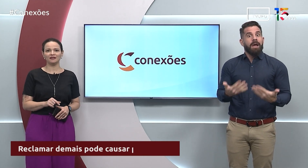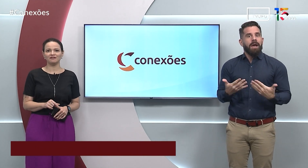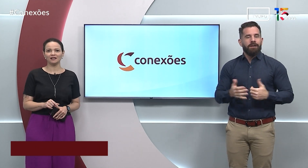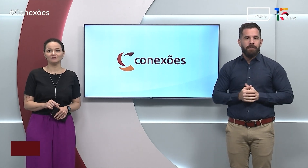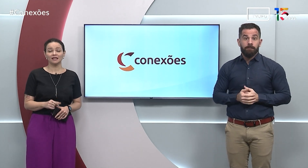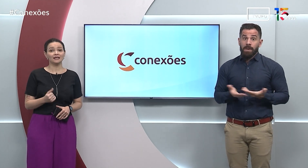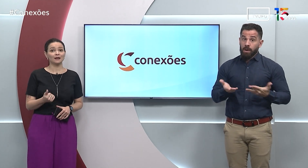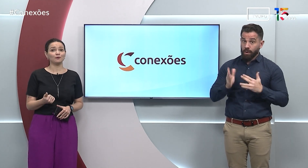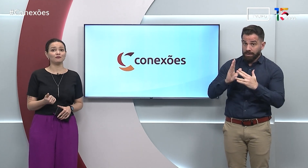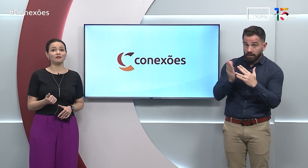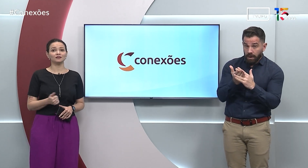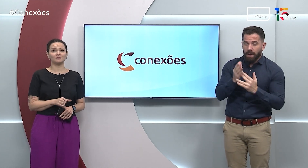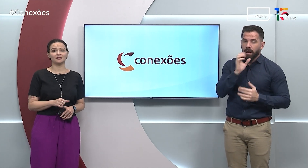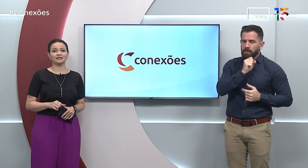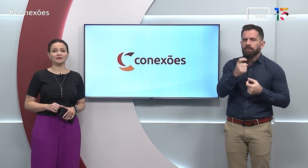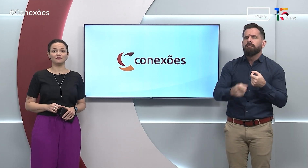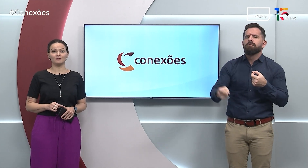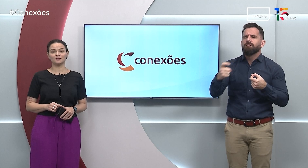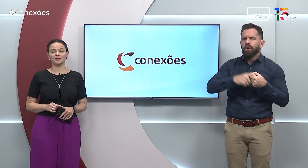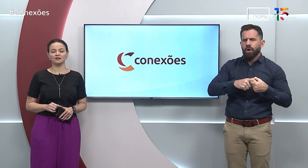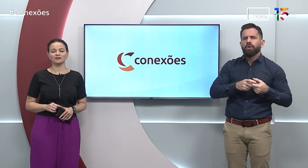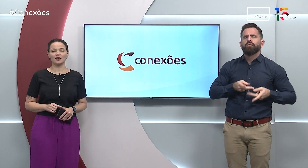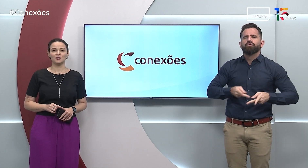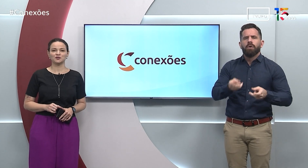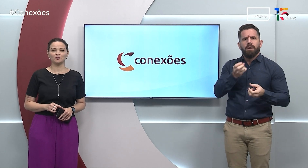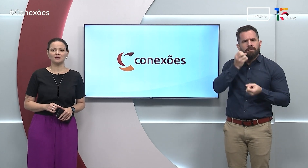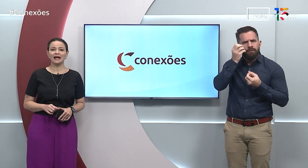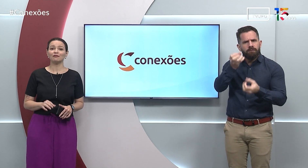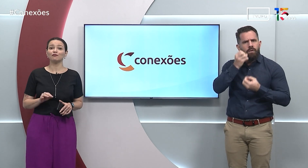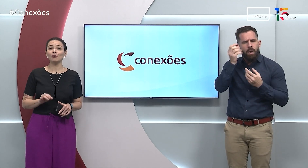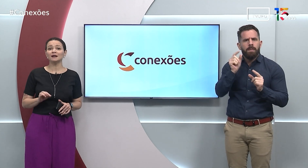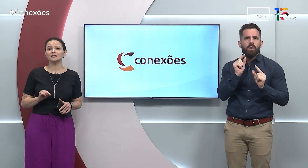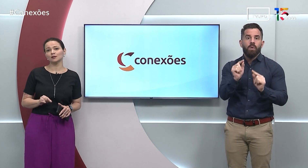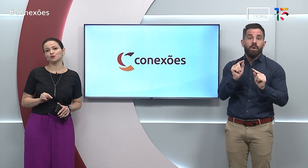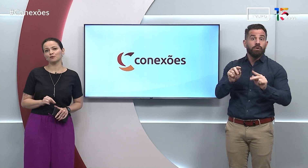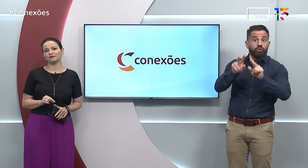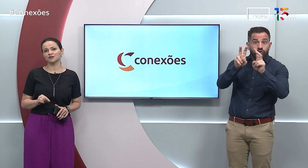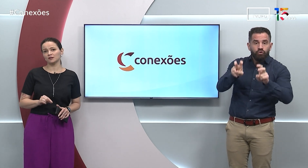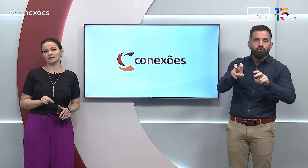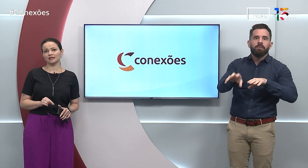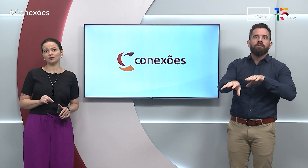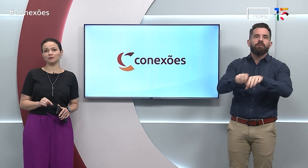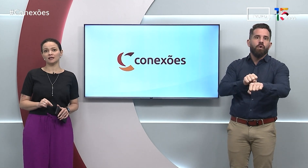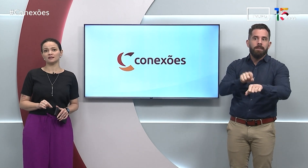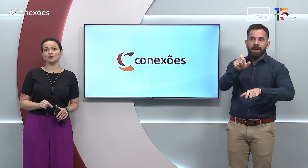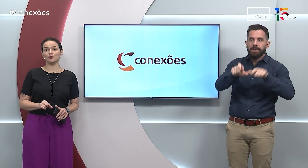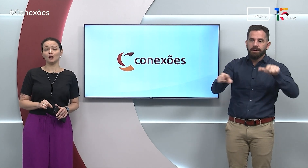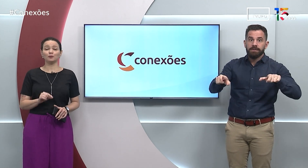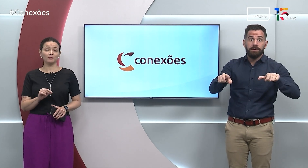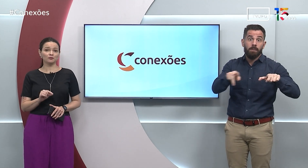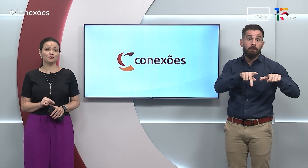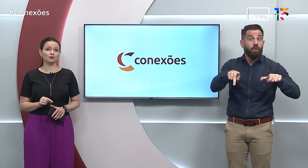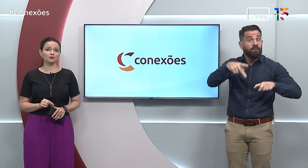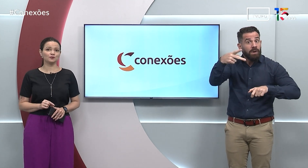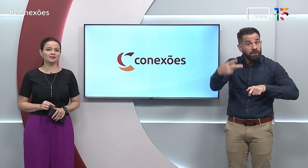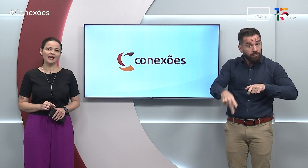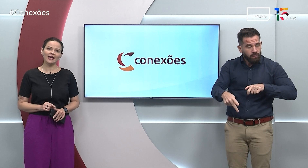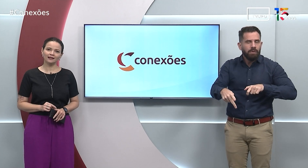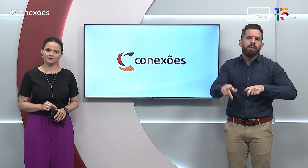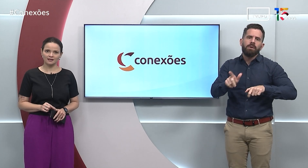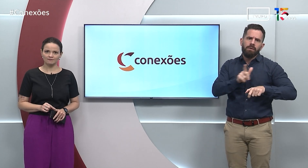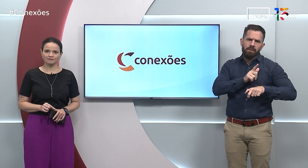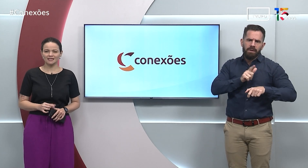vai para o intervalo, daqui a pouco volta para trazer informações sobre a formação de professores aqui no Brasil por meio de